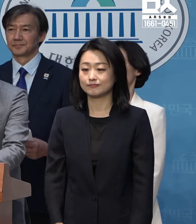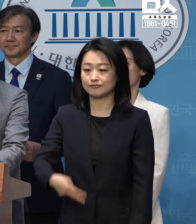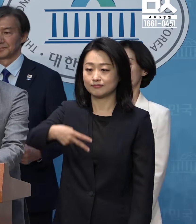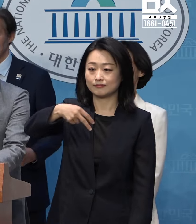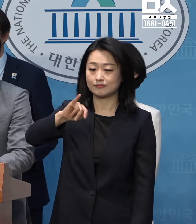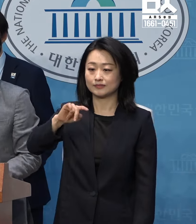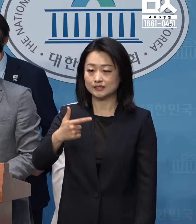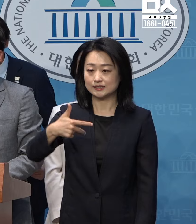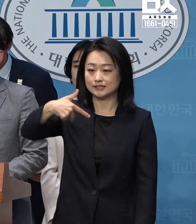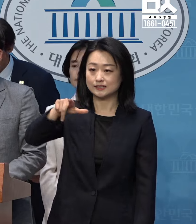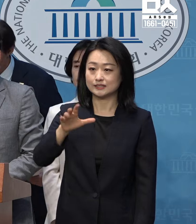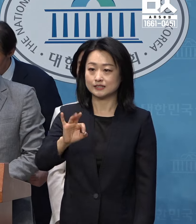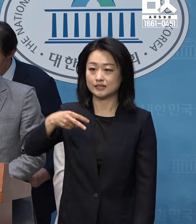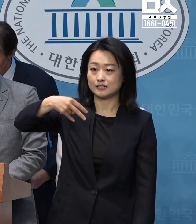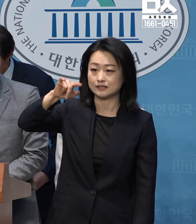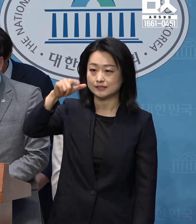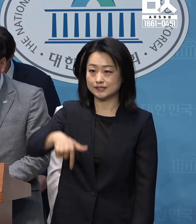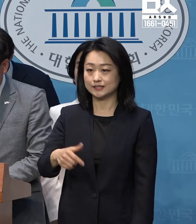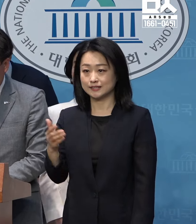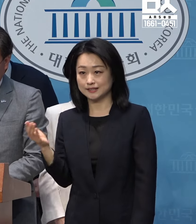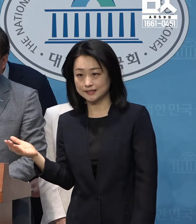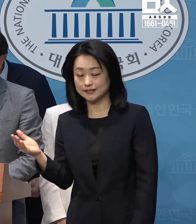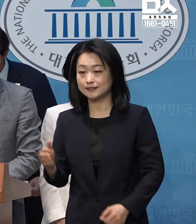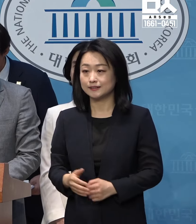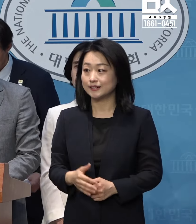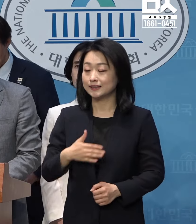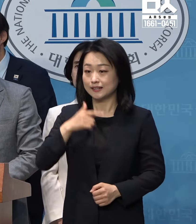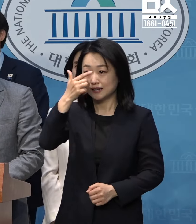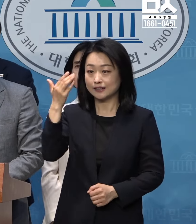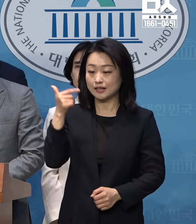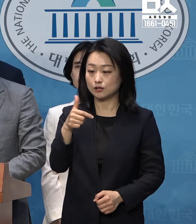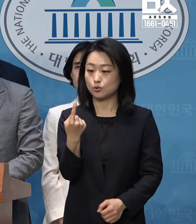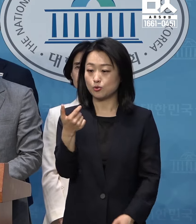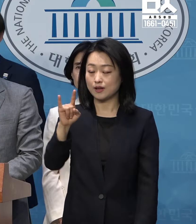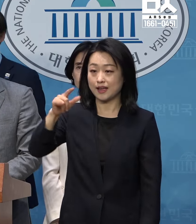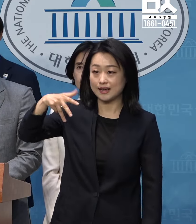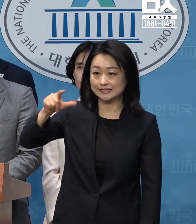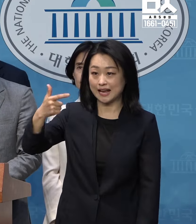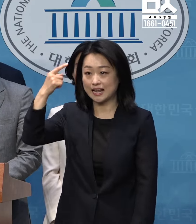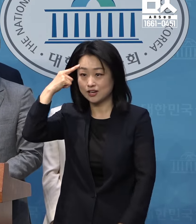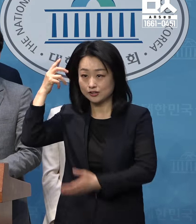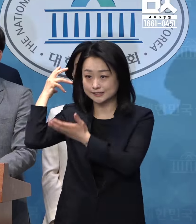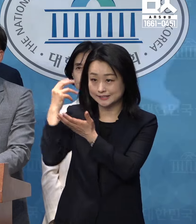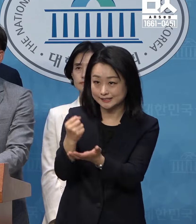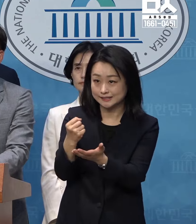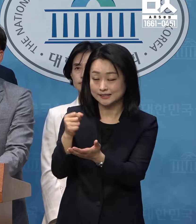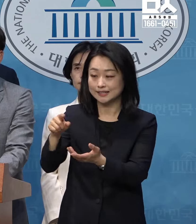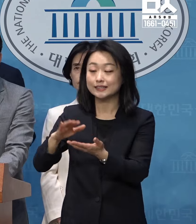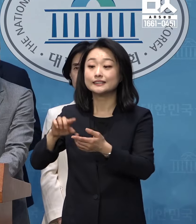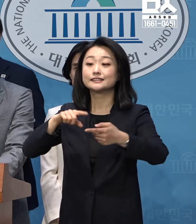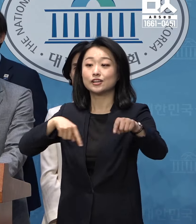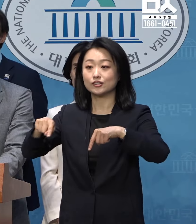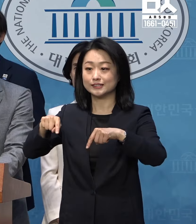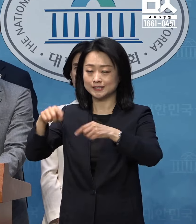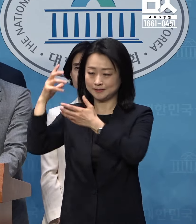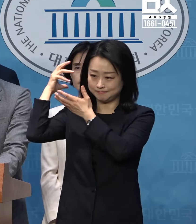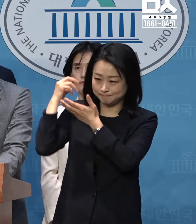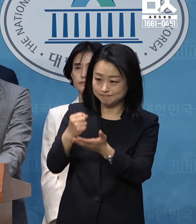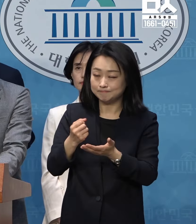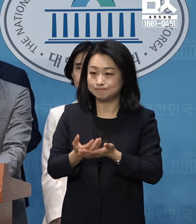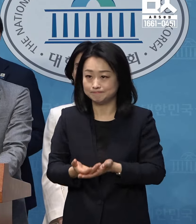신장식 의원입니다. 노회찬의 6.4.11 정신을 그리고 유쾌하고 날카로웠던 노회찬의 정치를